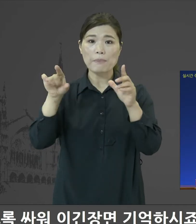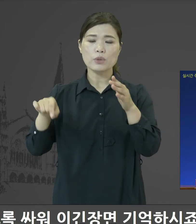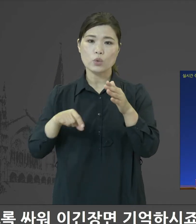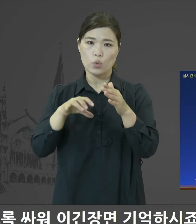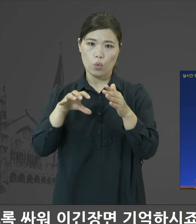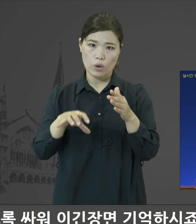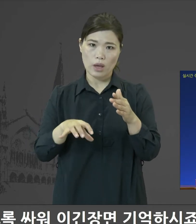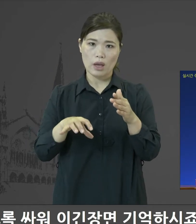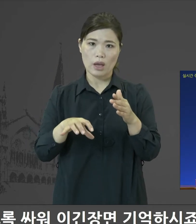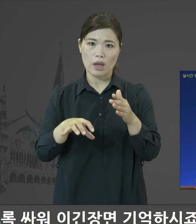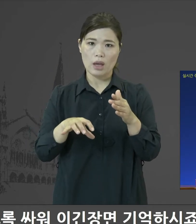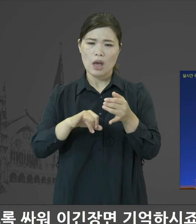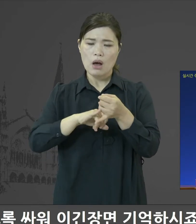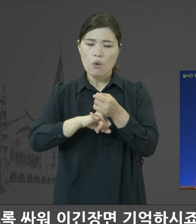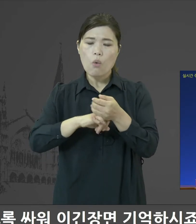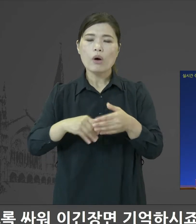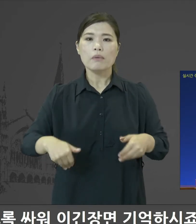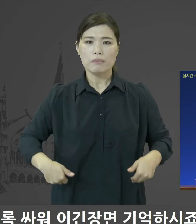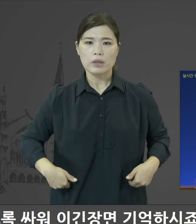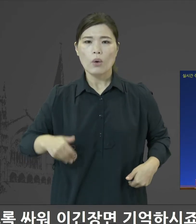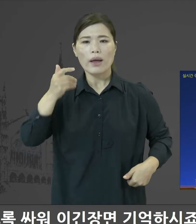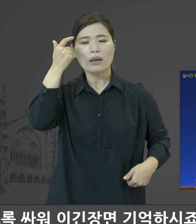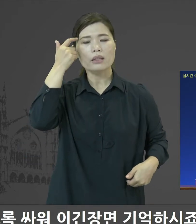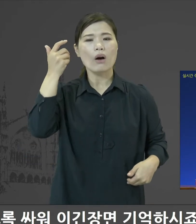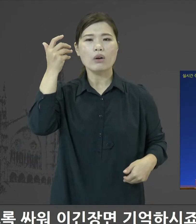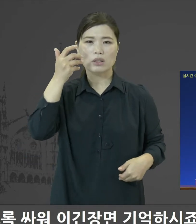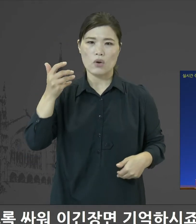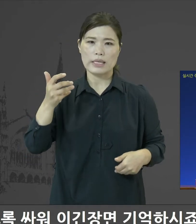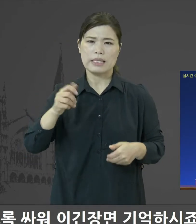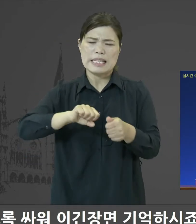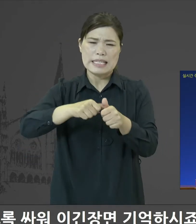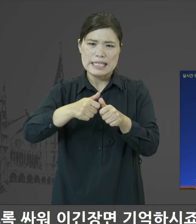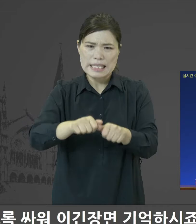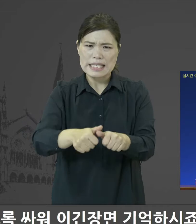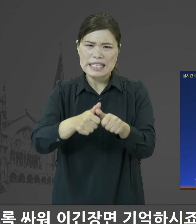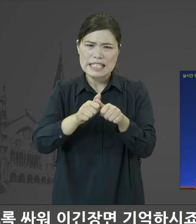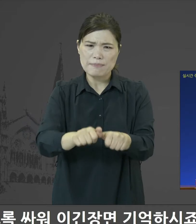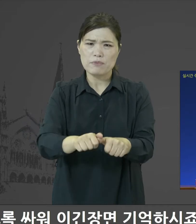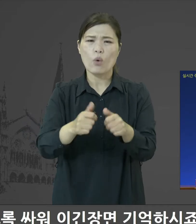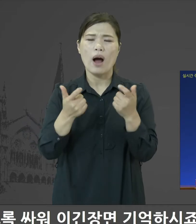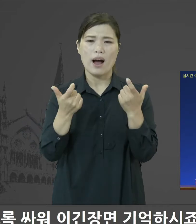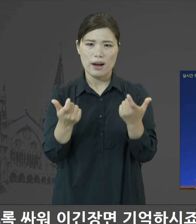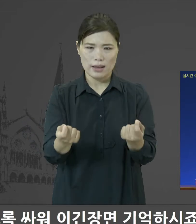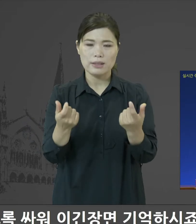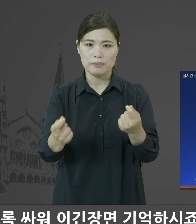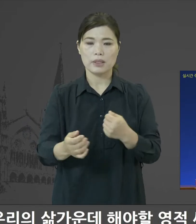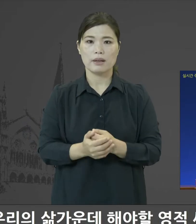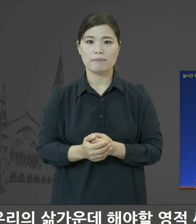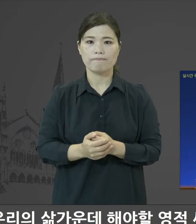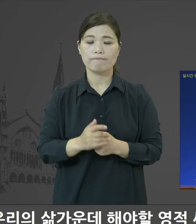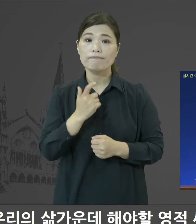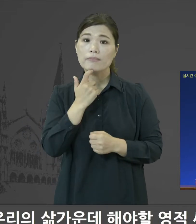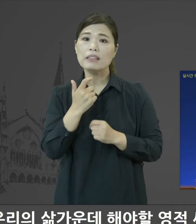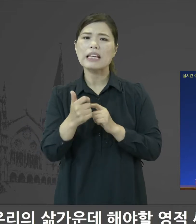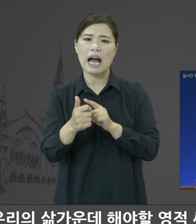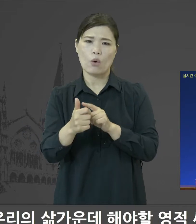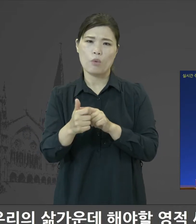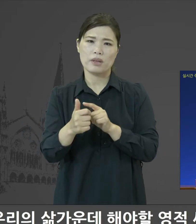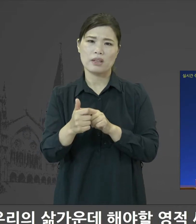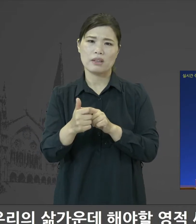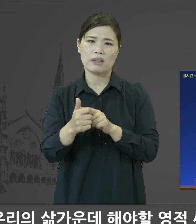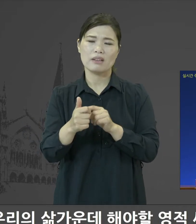될 영적인 씨름이라고 믿습니다. 야곱이 대표해서 한